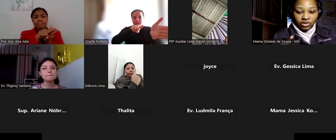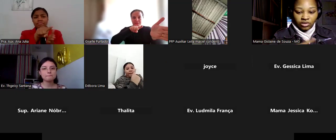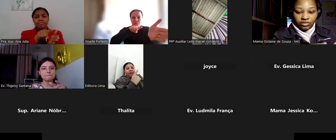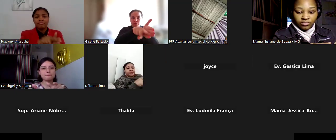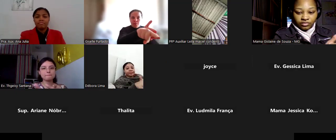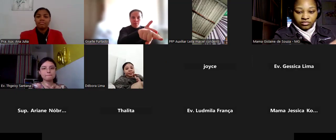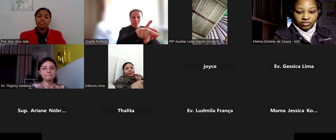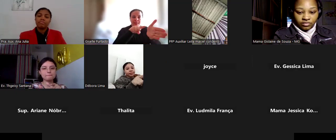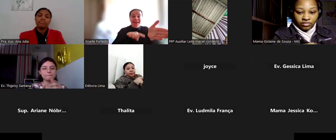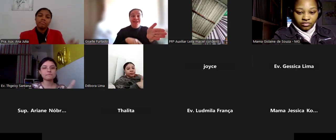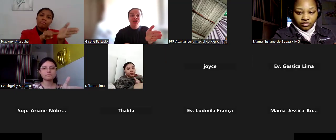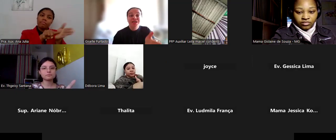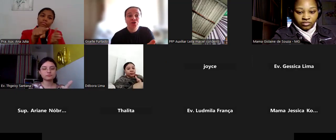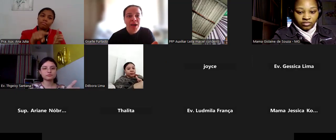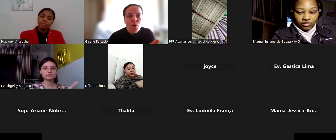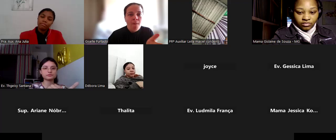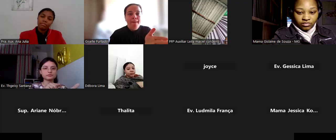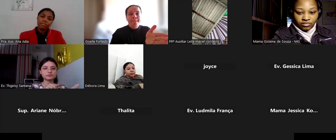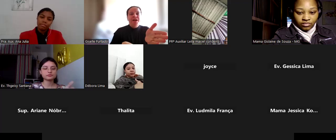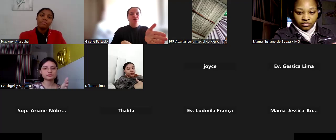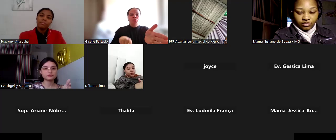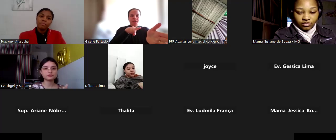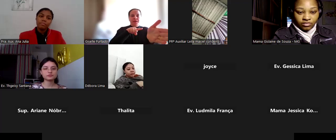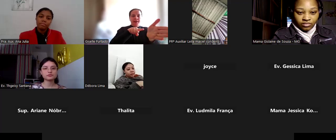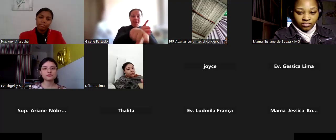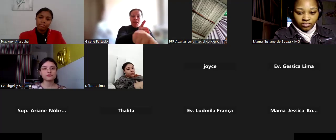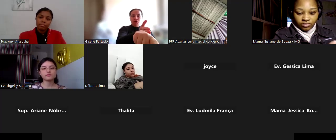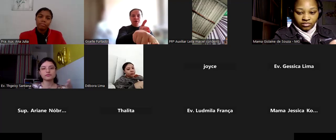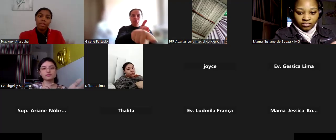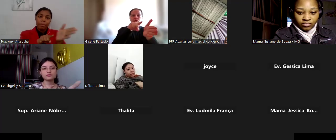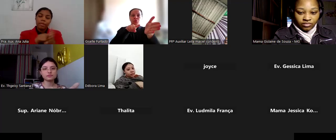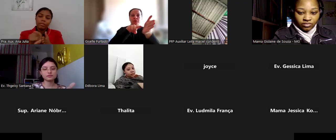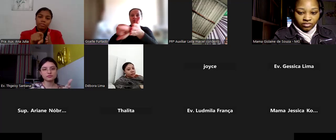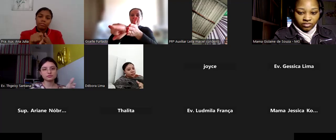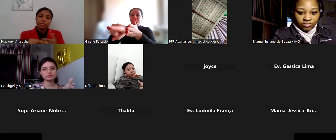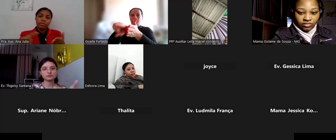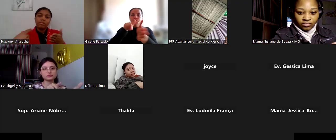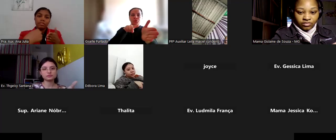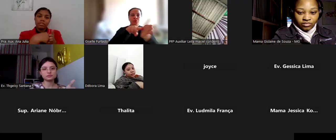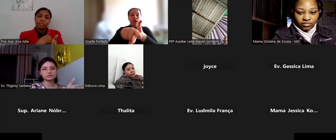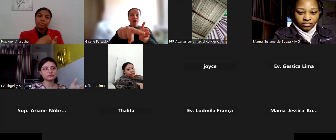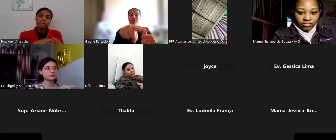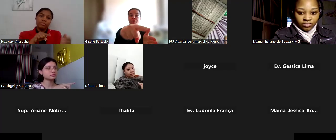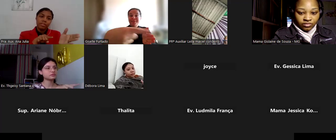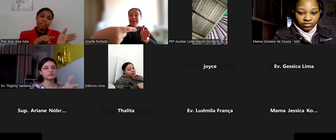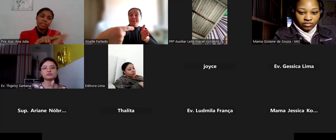passa no meio. Ela é direcional. Pergunta. Eu te pergunto. Você